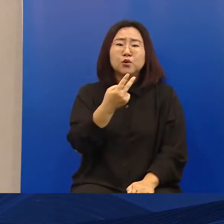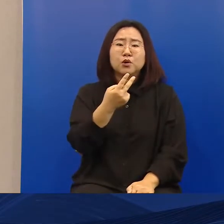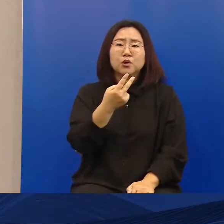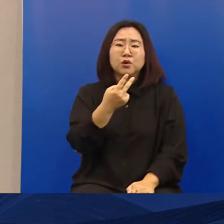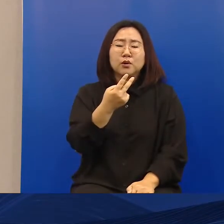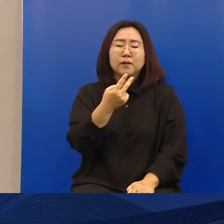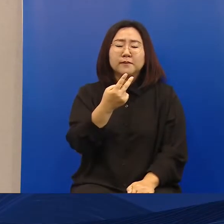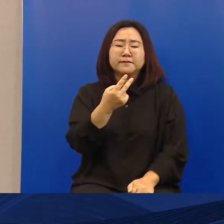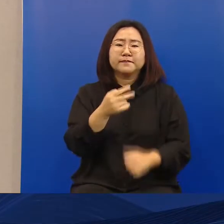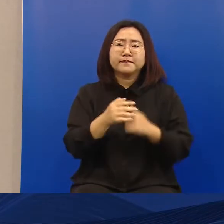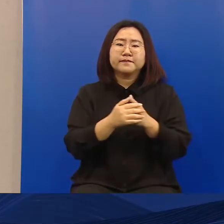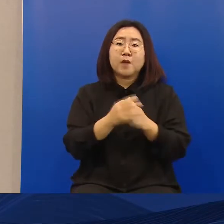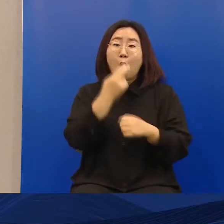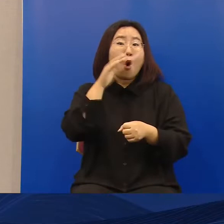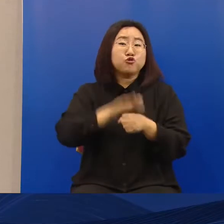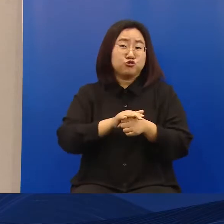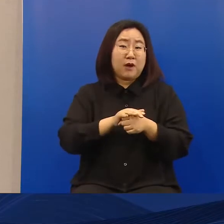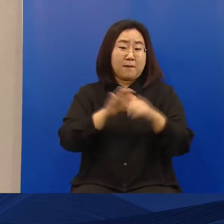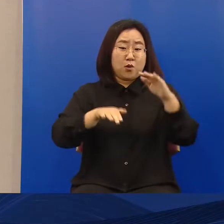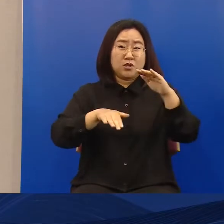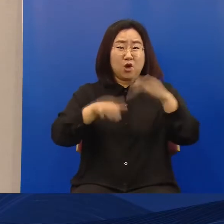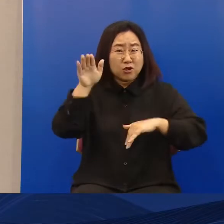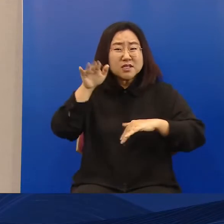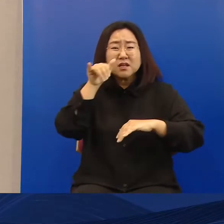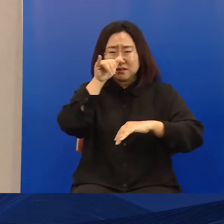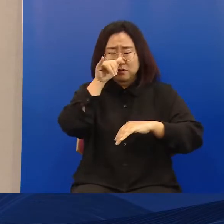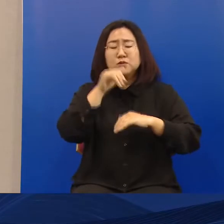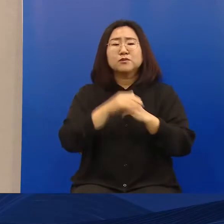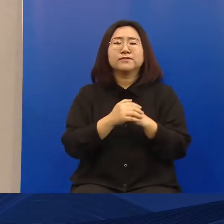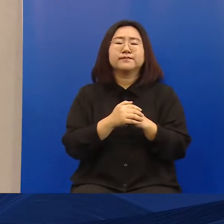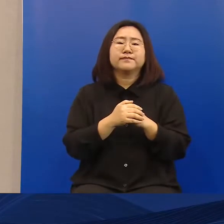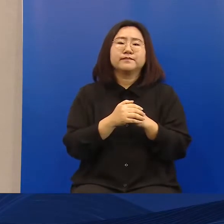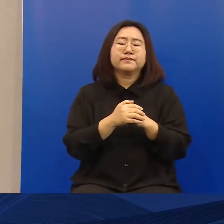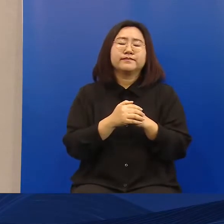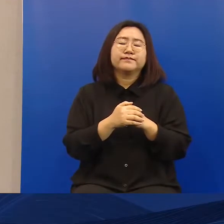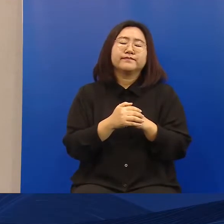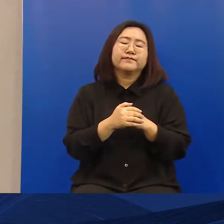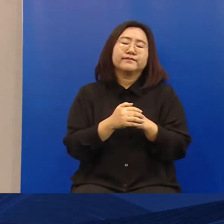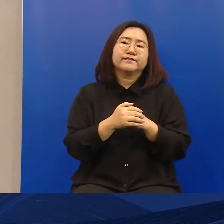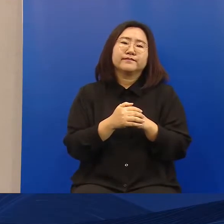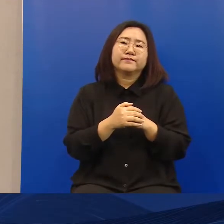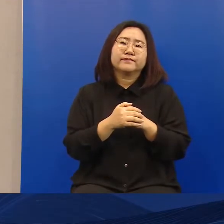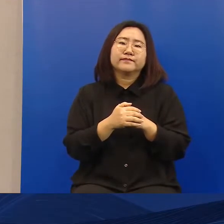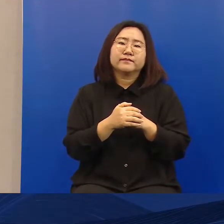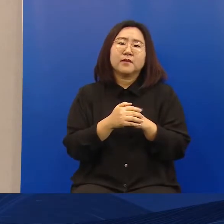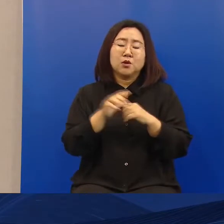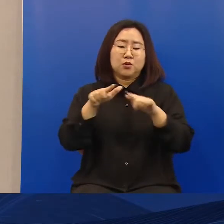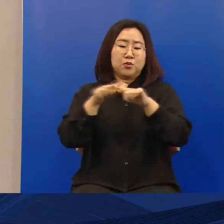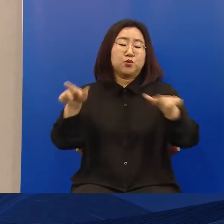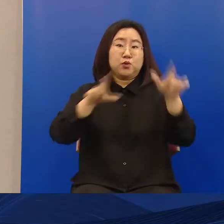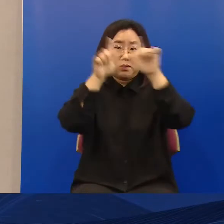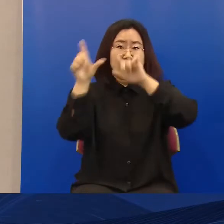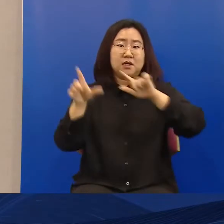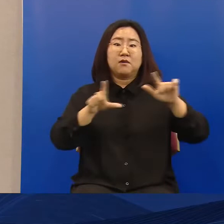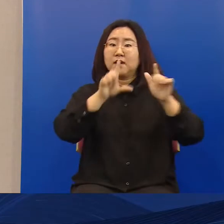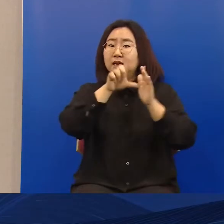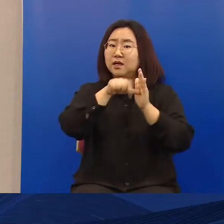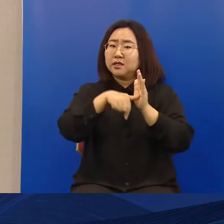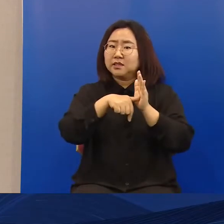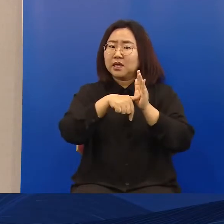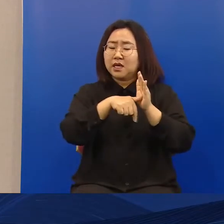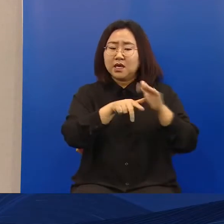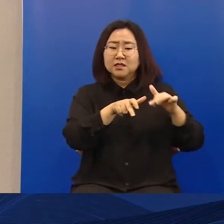부당함 이런 것들이 격차가 이루어지고, 그래서 어려움이 있었고요. 또 일상 생활에 있어서도